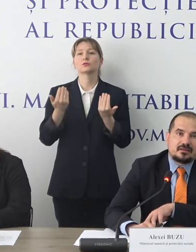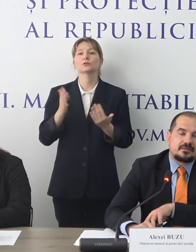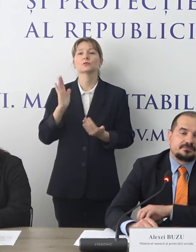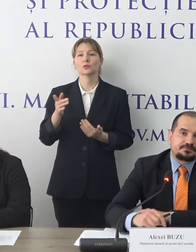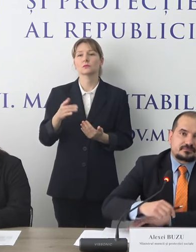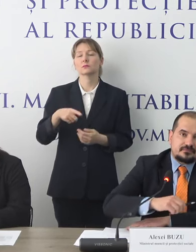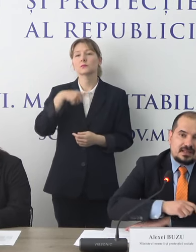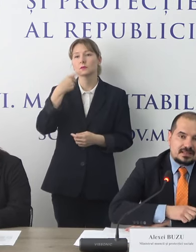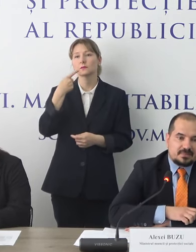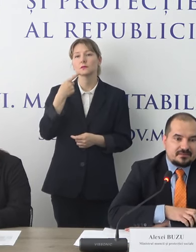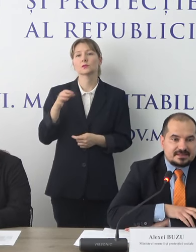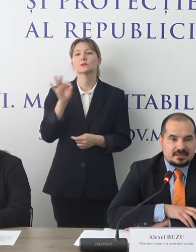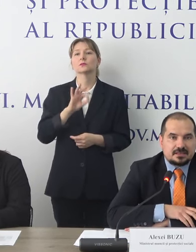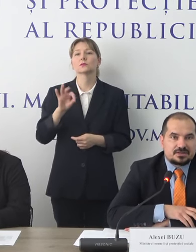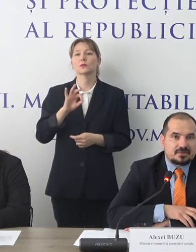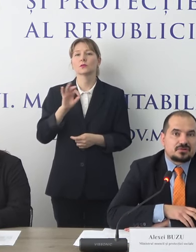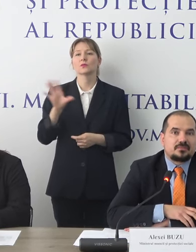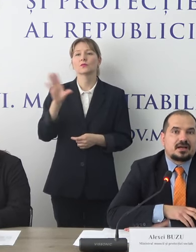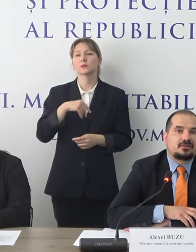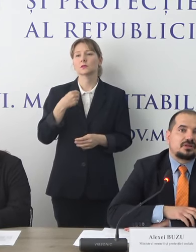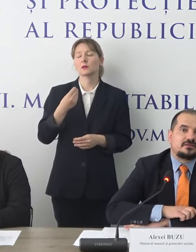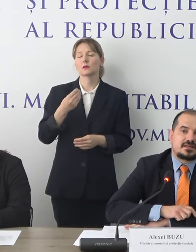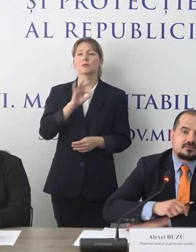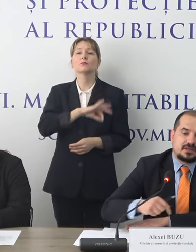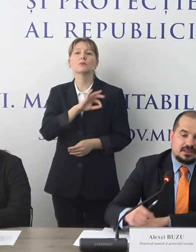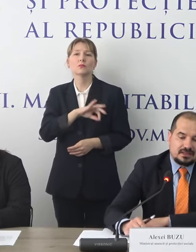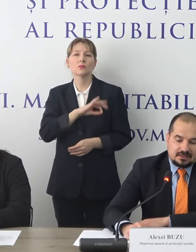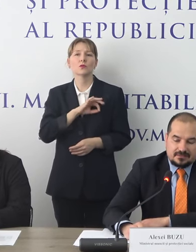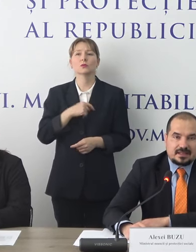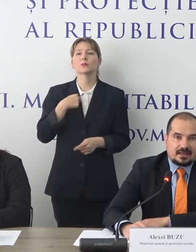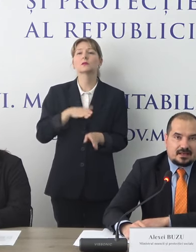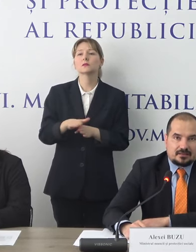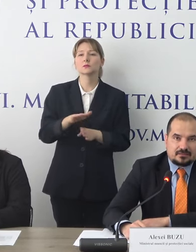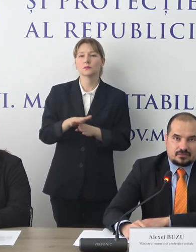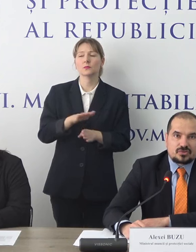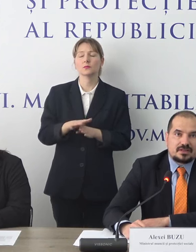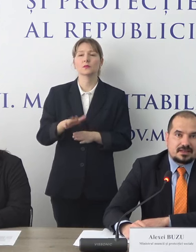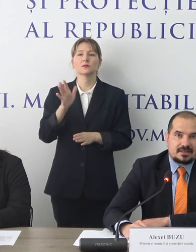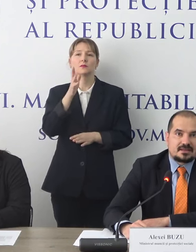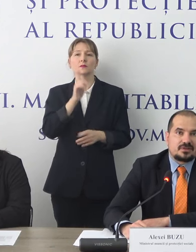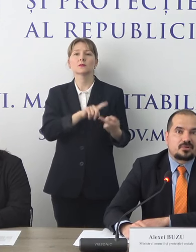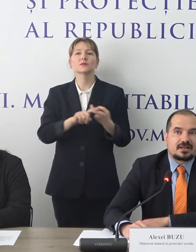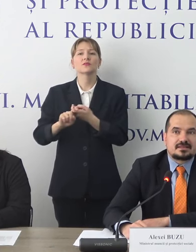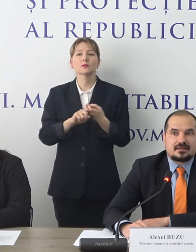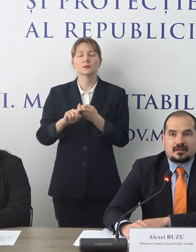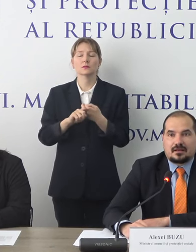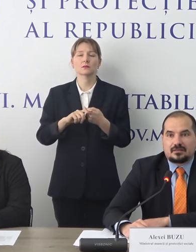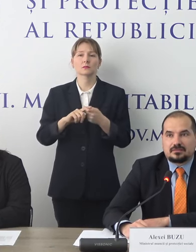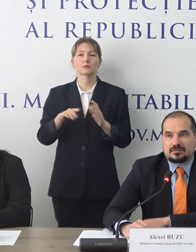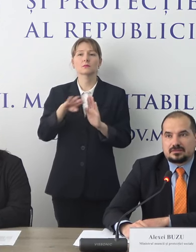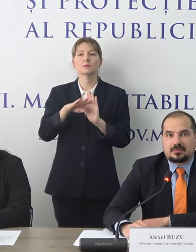vorbi despre investițiile și măsurile pe care noi le facem în vederea consolidării sistemului de protecție